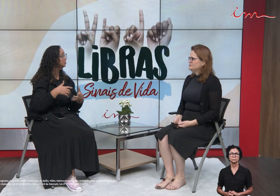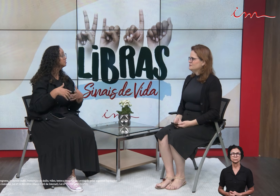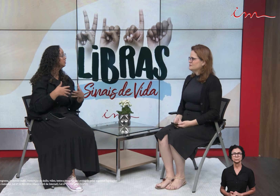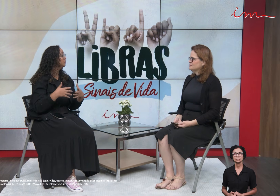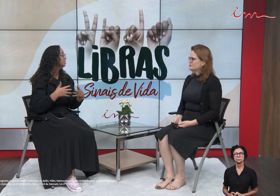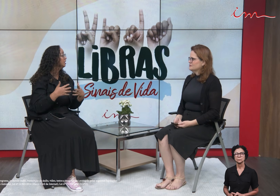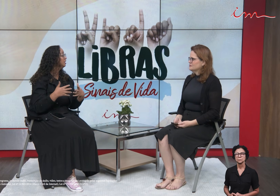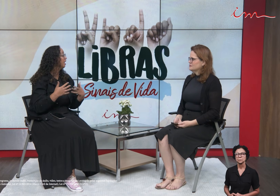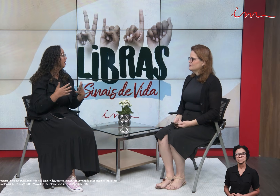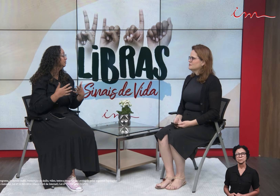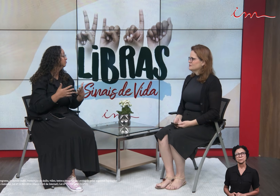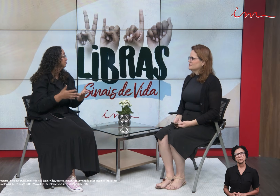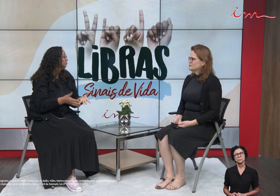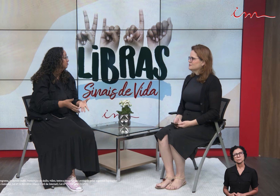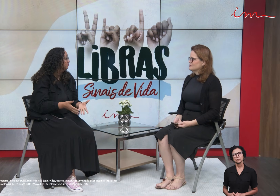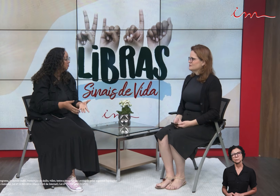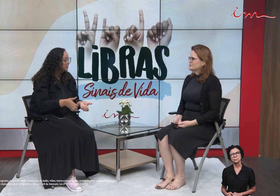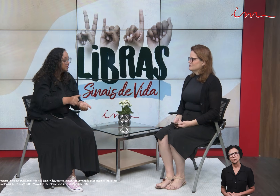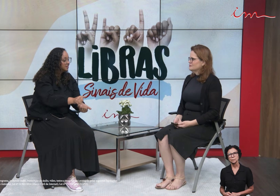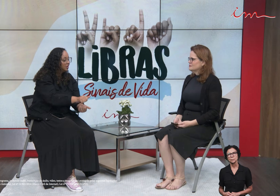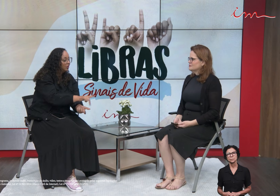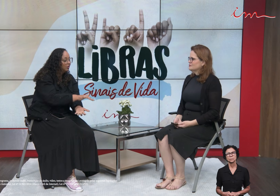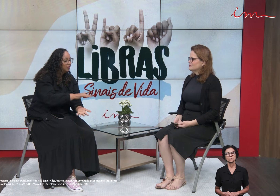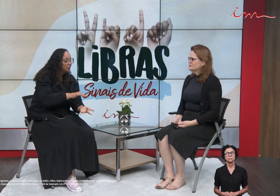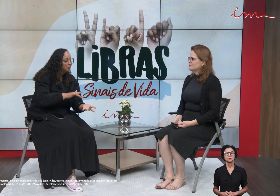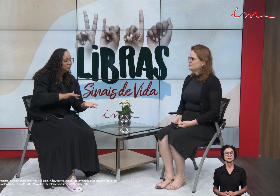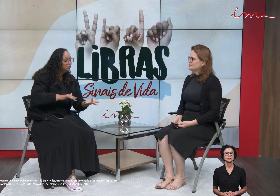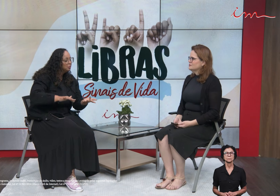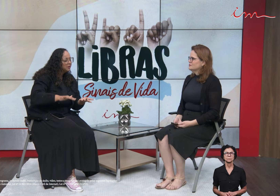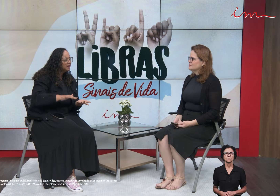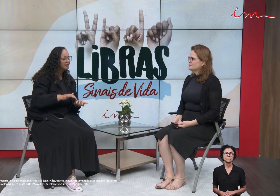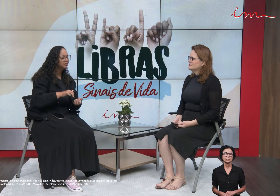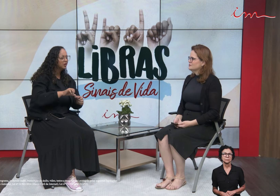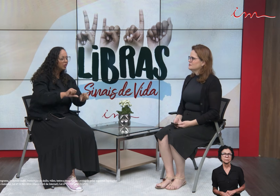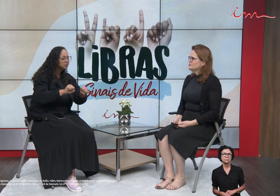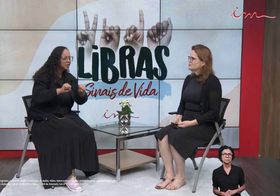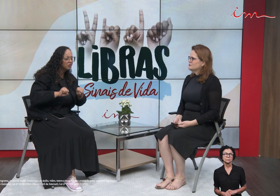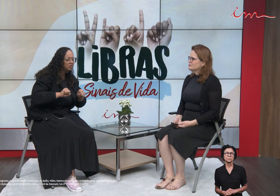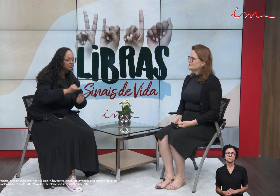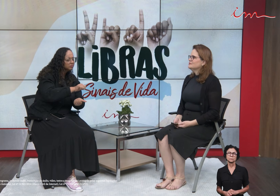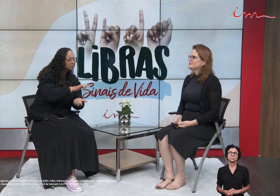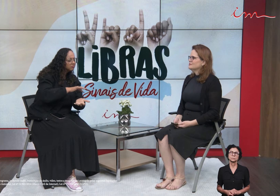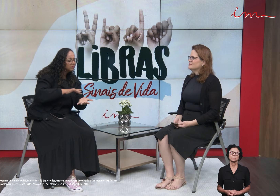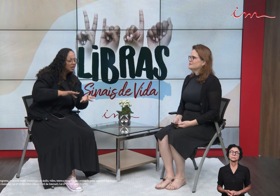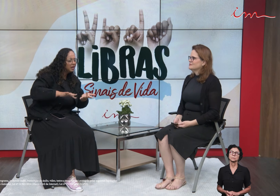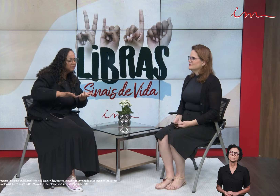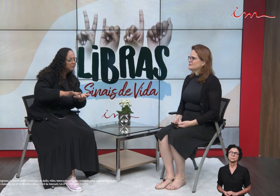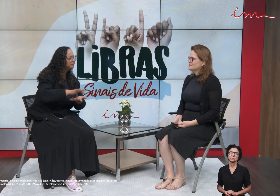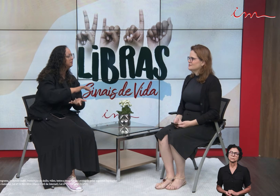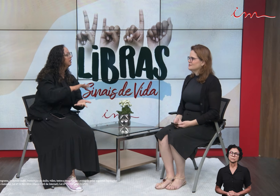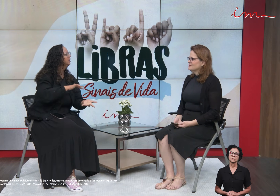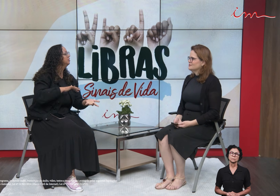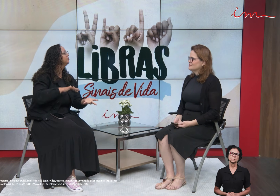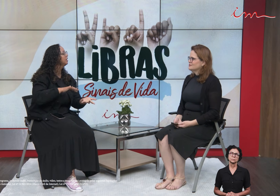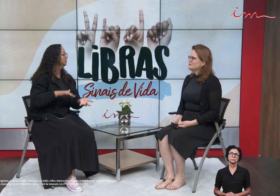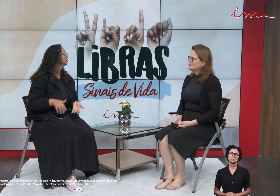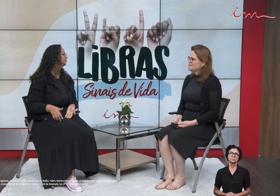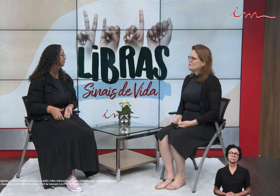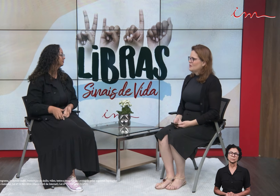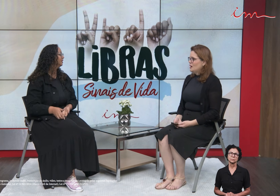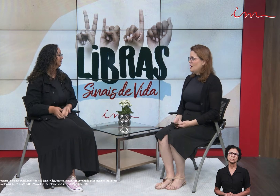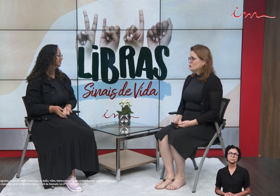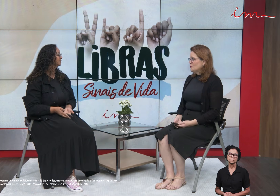pés, então significa que ele é assim, ó, muito pequeno, então, ó, o Senhor ele